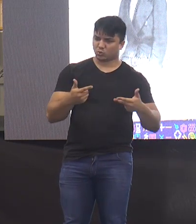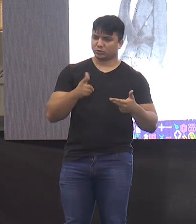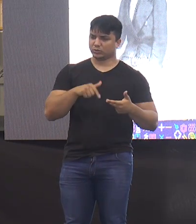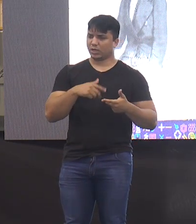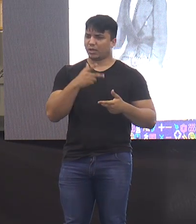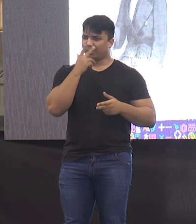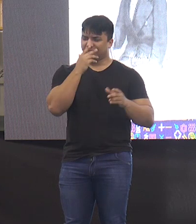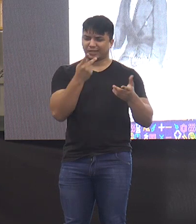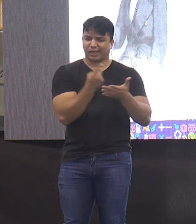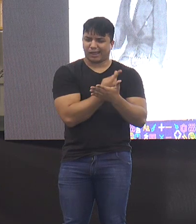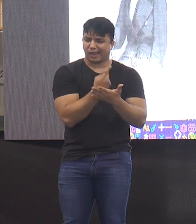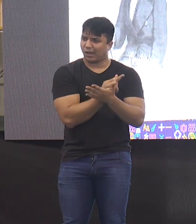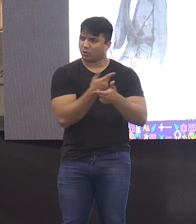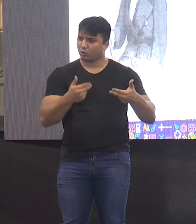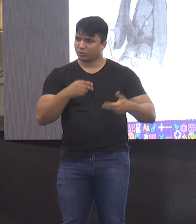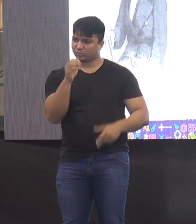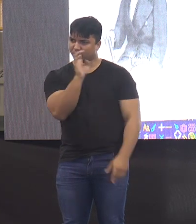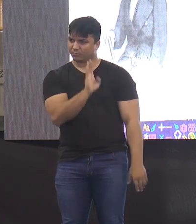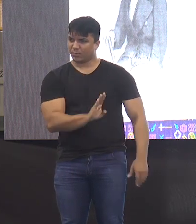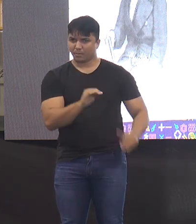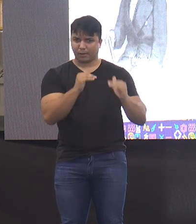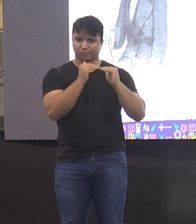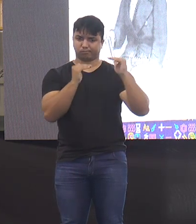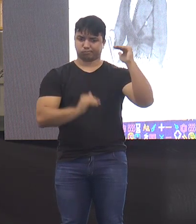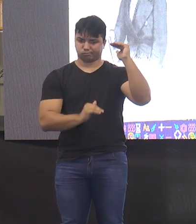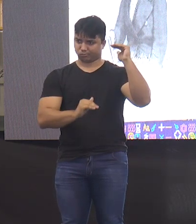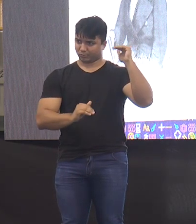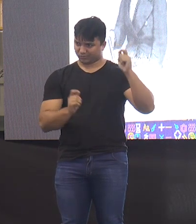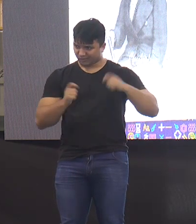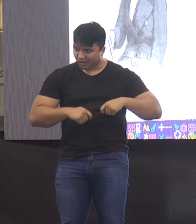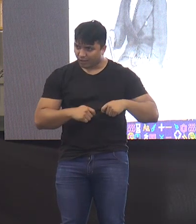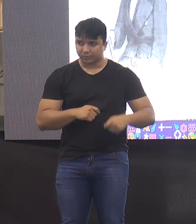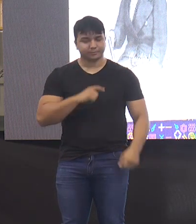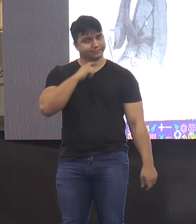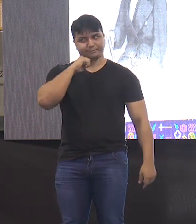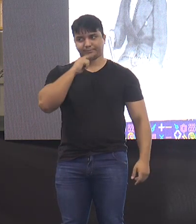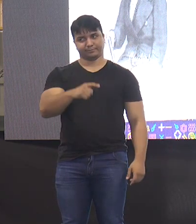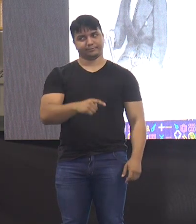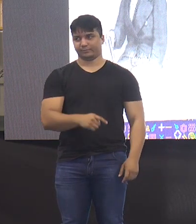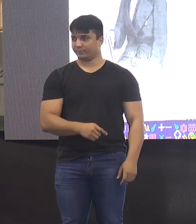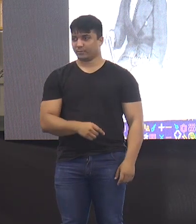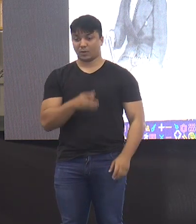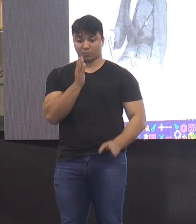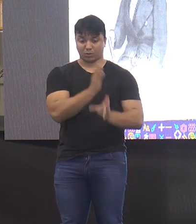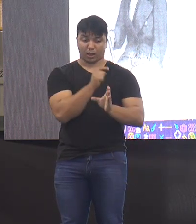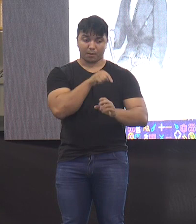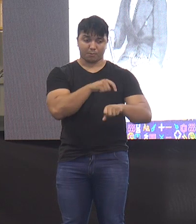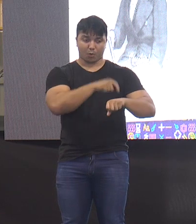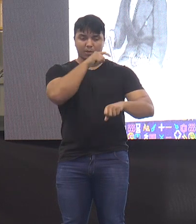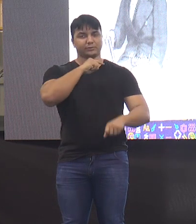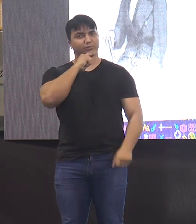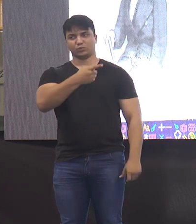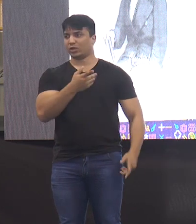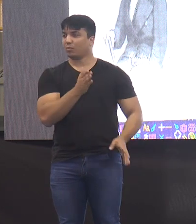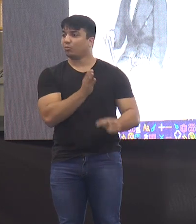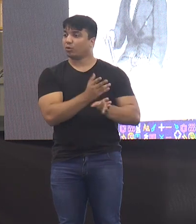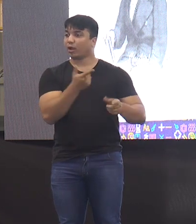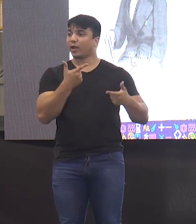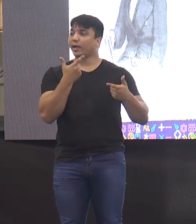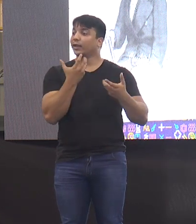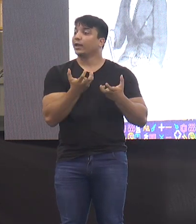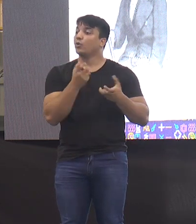suas incoerências, com todas as suas desigualdades? Não. Naquele momento, não.